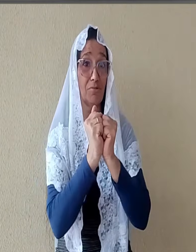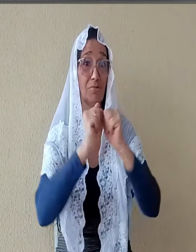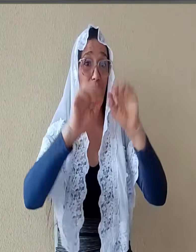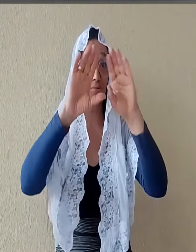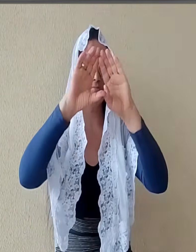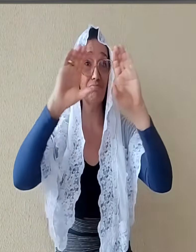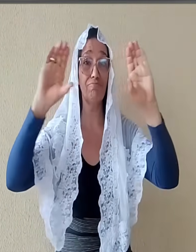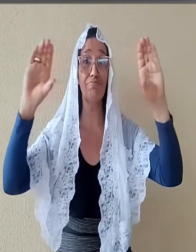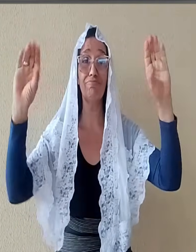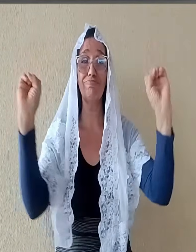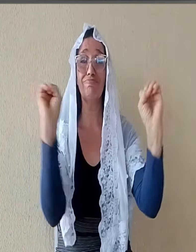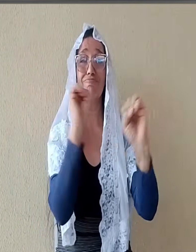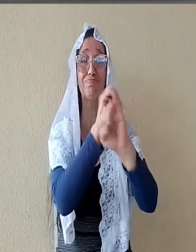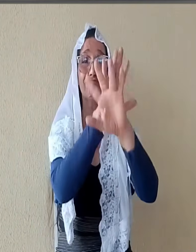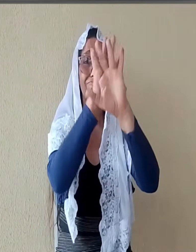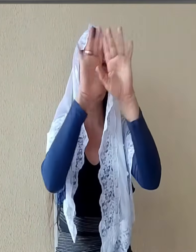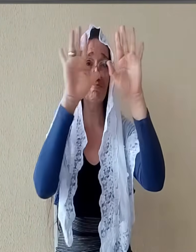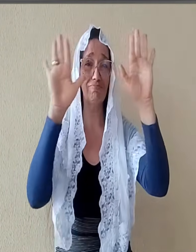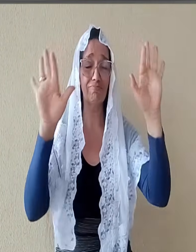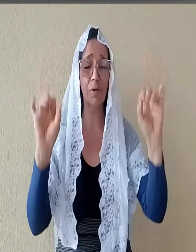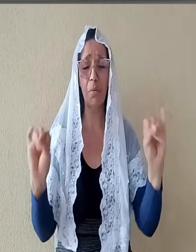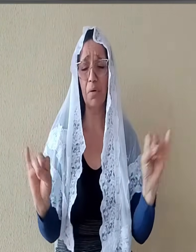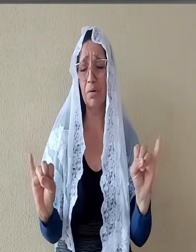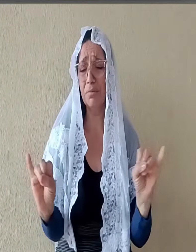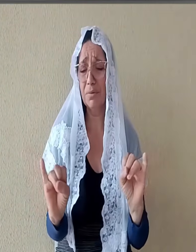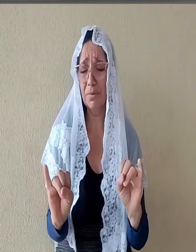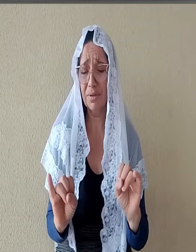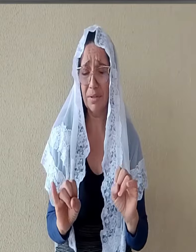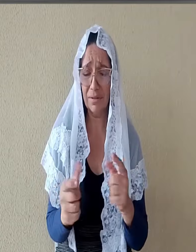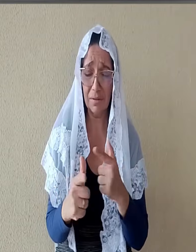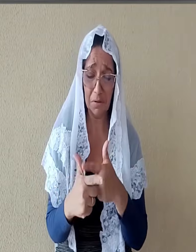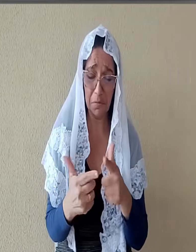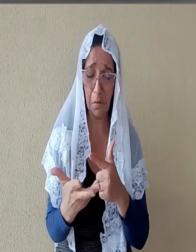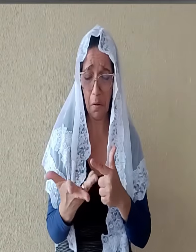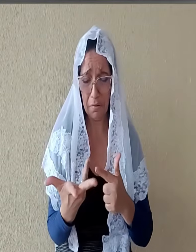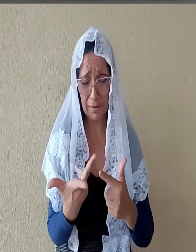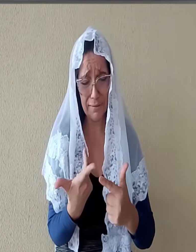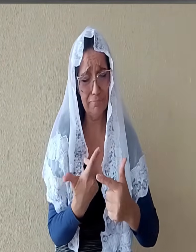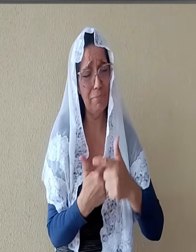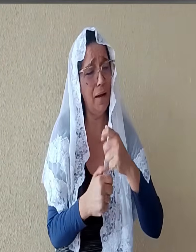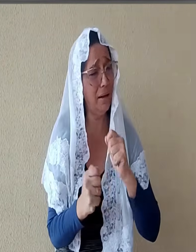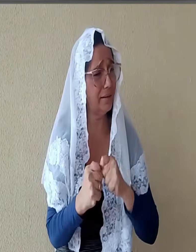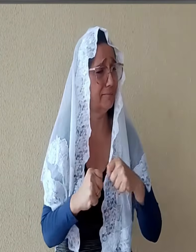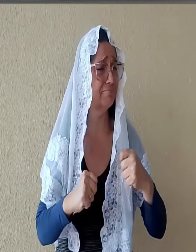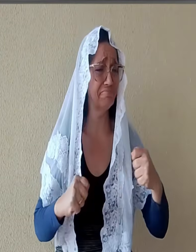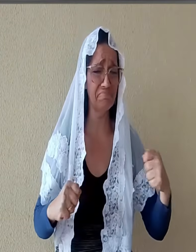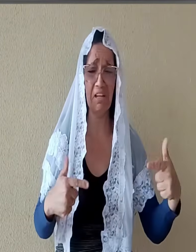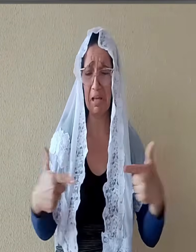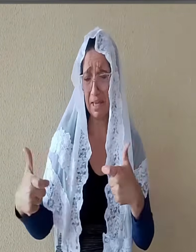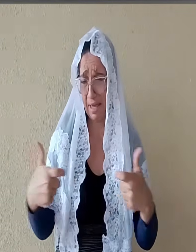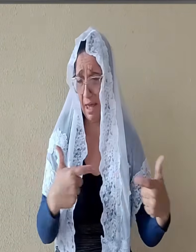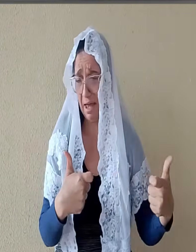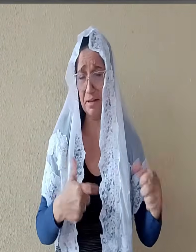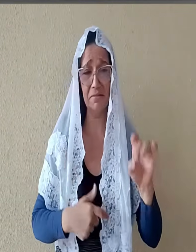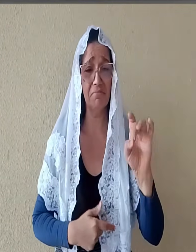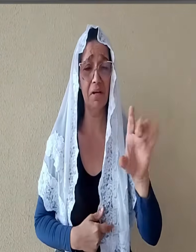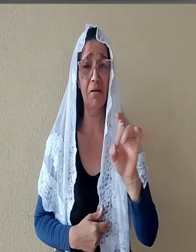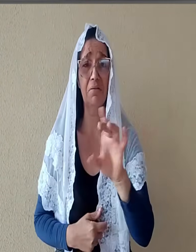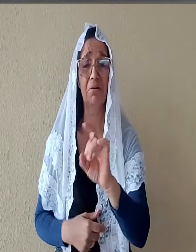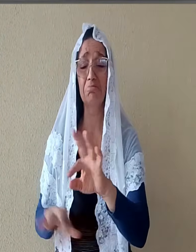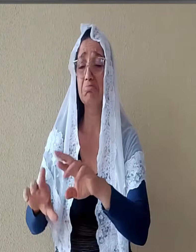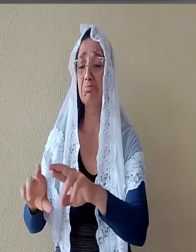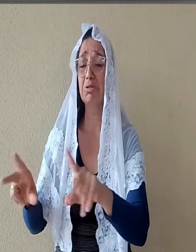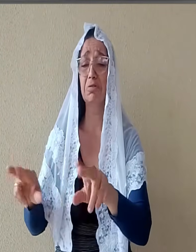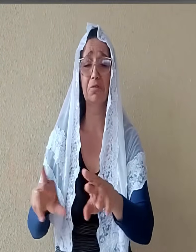que cada um passou aqui, lutas diferentes, irmãos, guerras diferentes. Bendito é o nome do Senhor, mas ninguém aqui